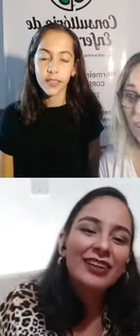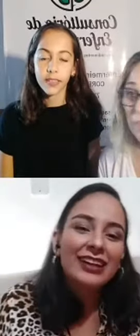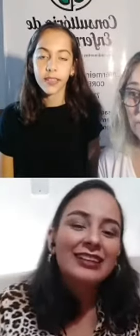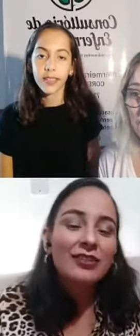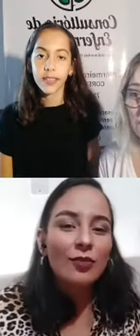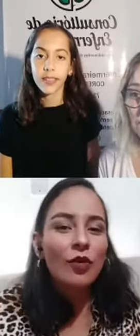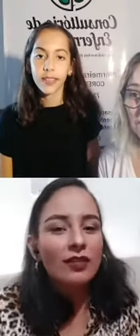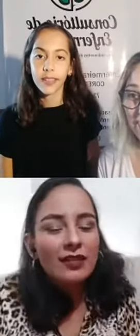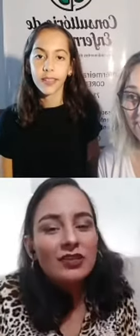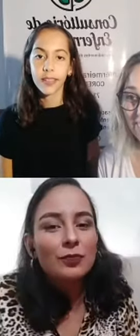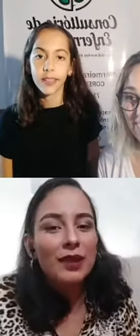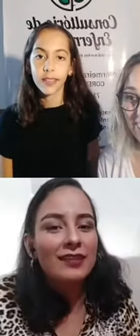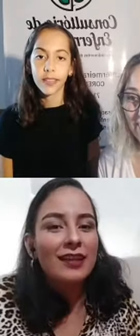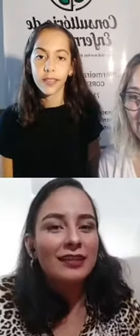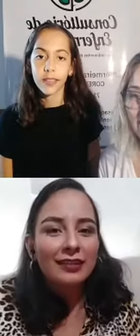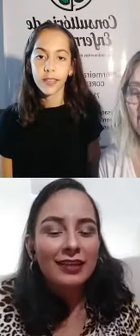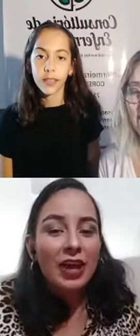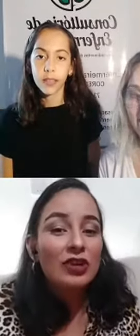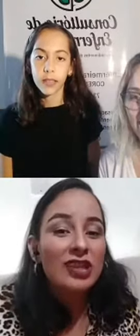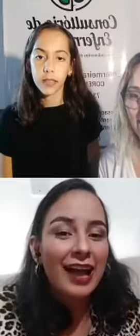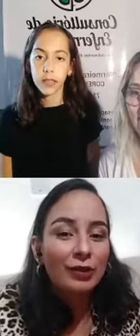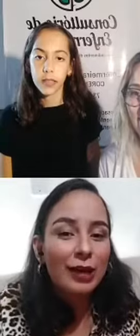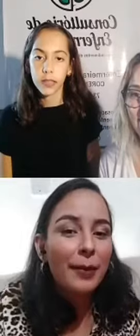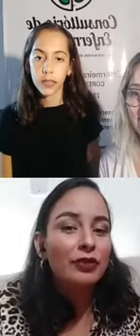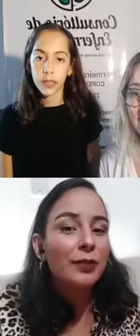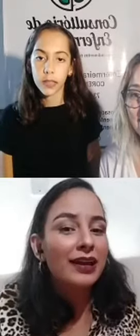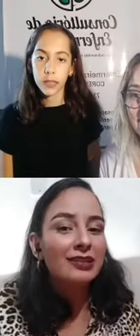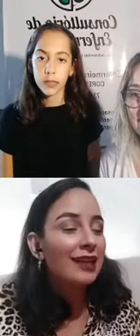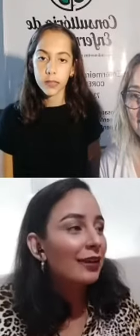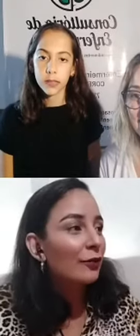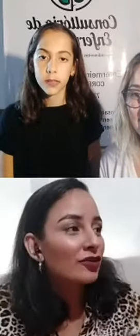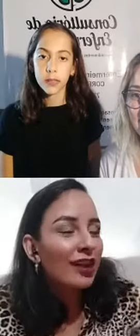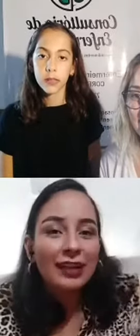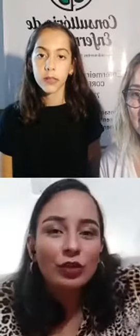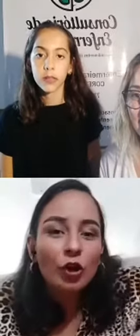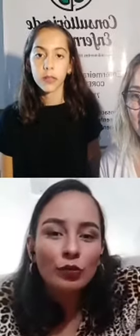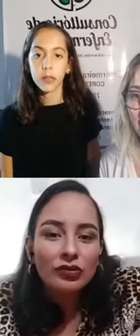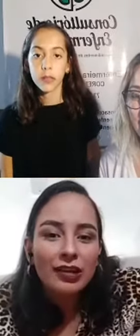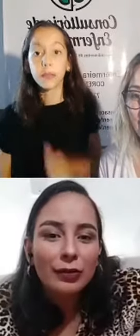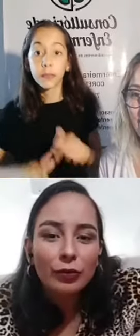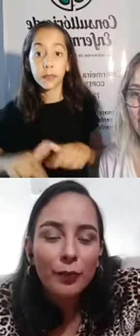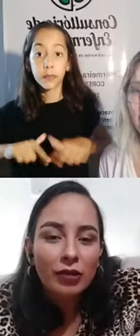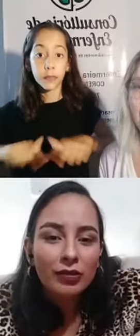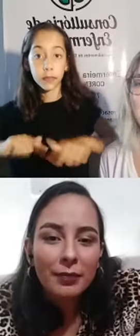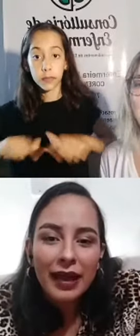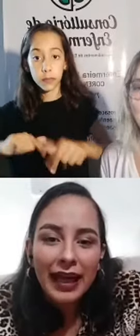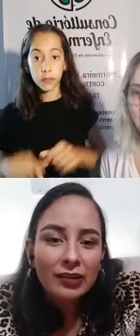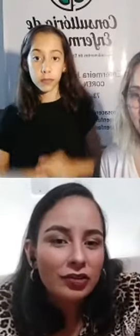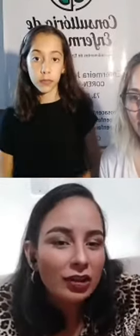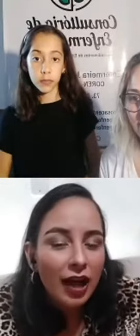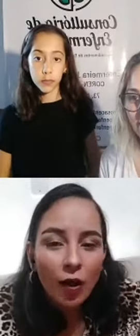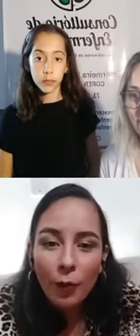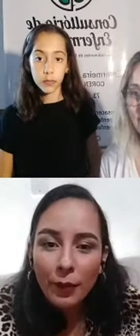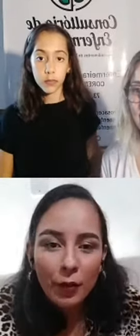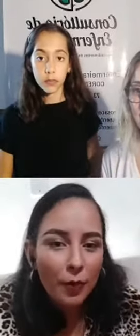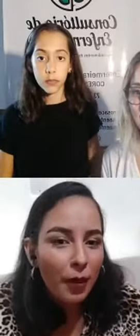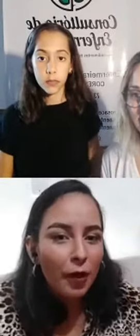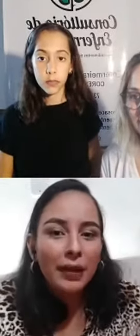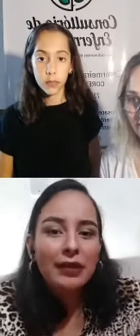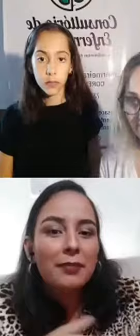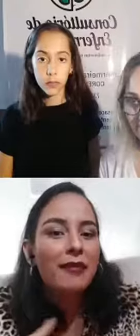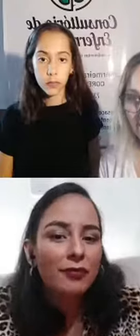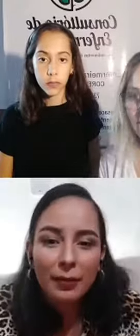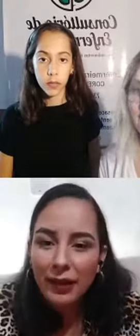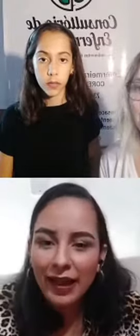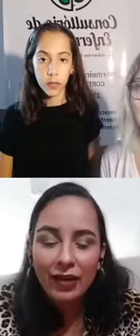Entendeu? Então são coisas que a gente precisa. Eu trabalho de manhã e de tarde, eu vou chegar todo dia no portão da minha casa tirando a roupa, porque o meu maior